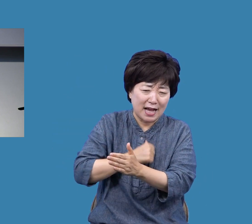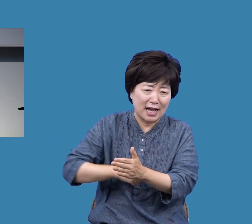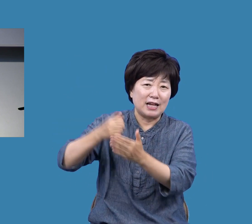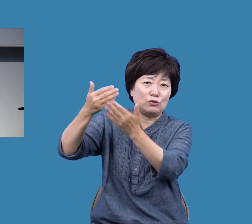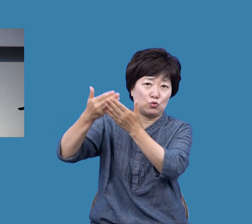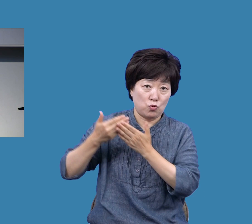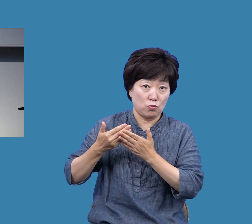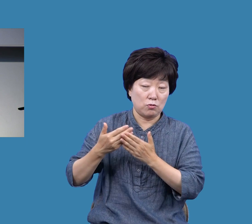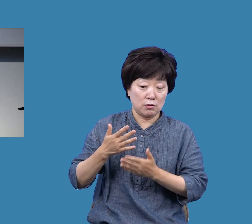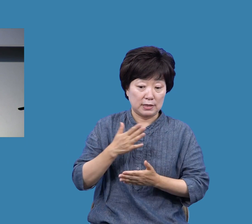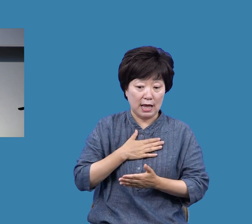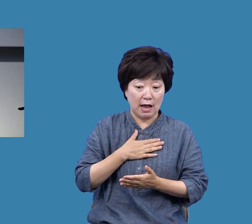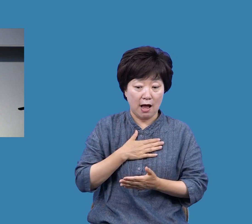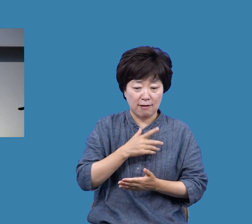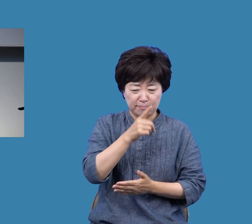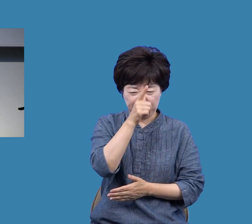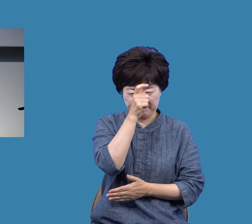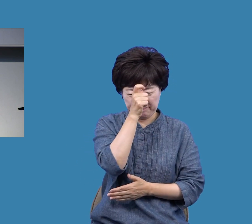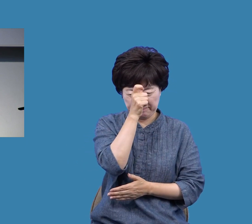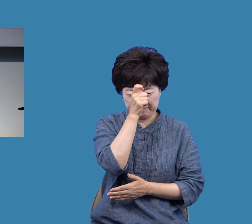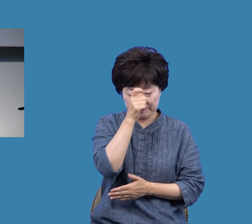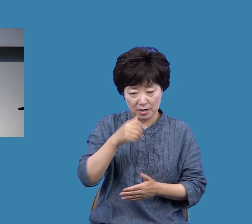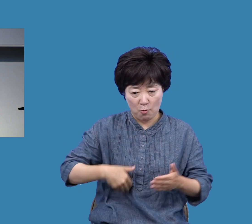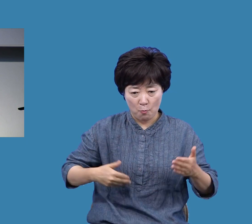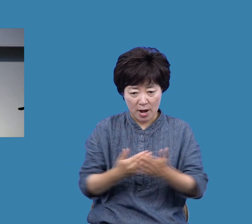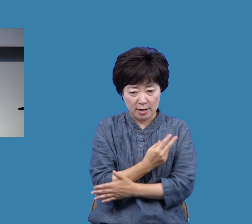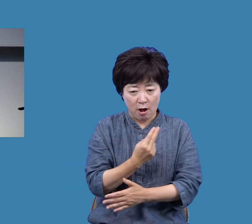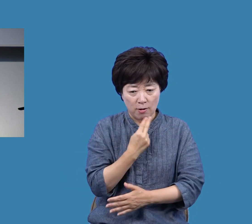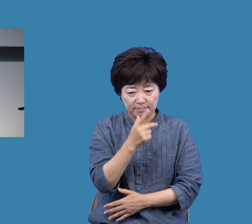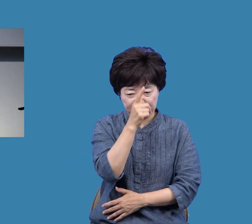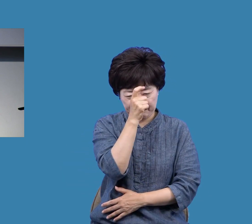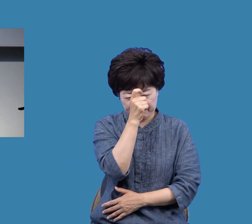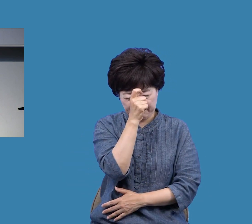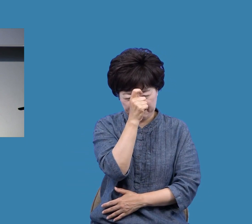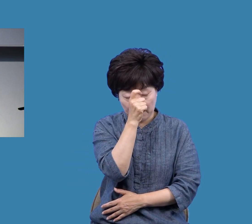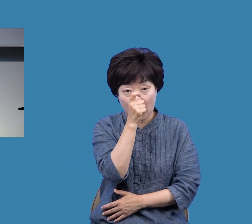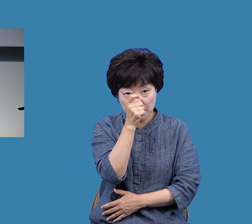있지 않다면은요, 반드시 하나님이 치세요.